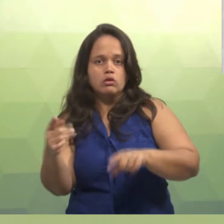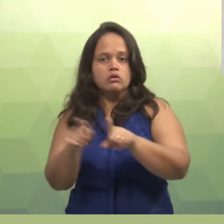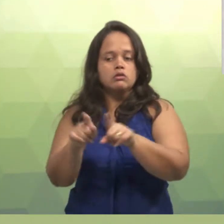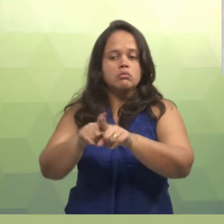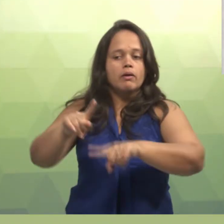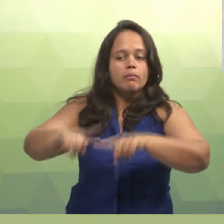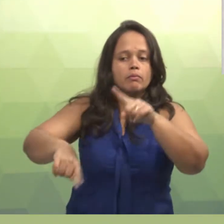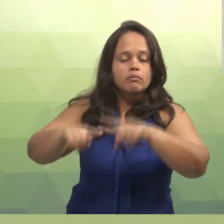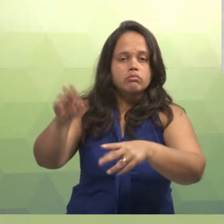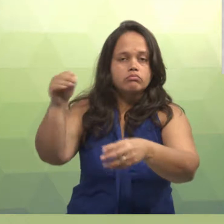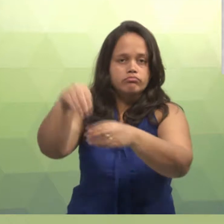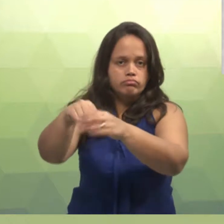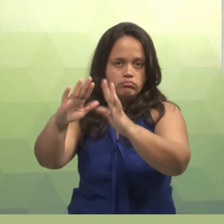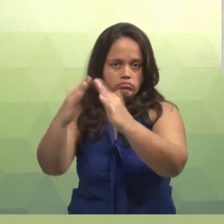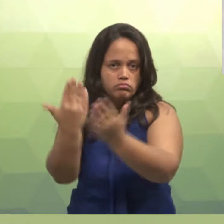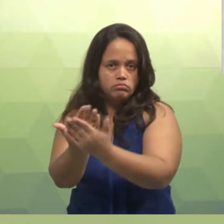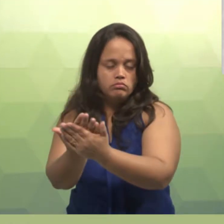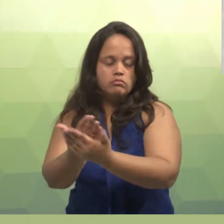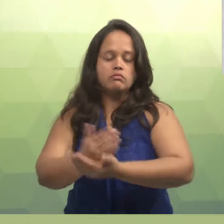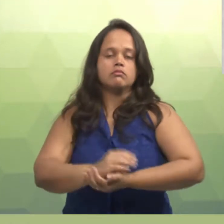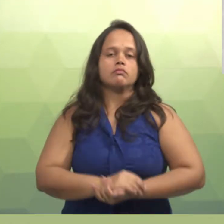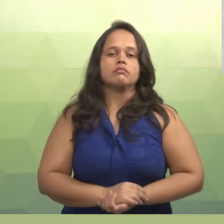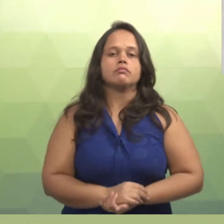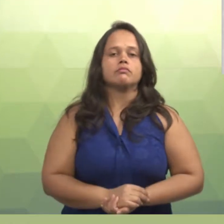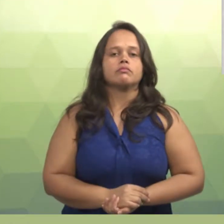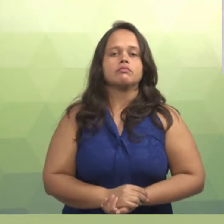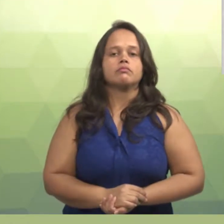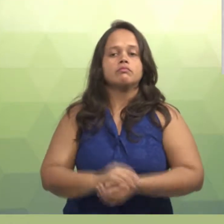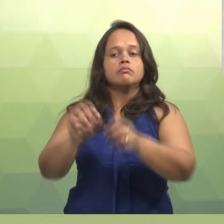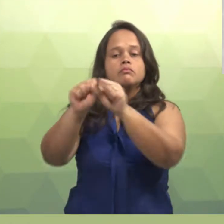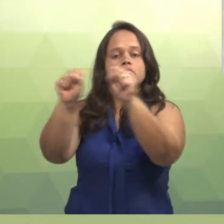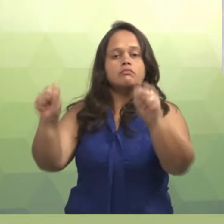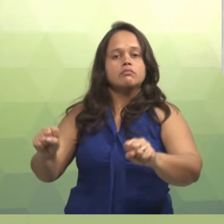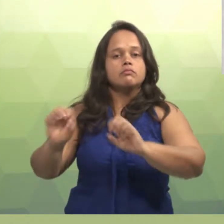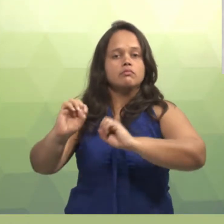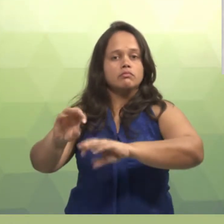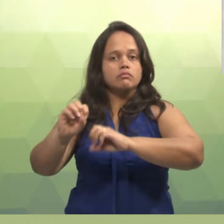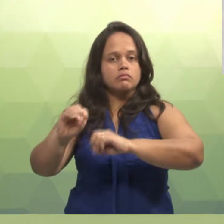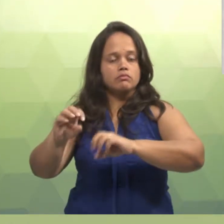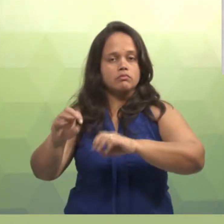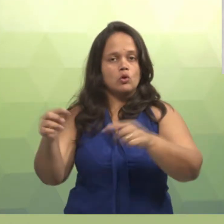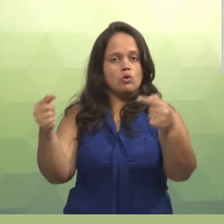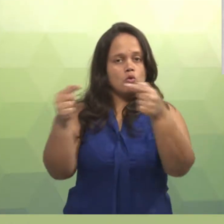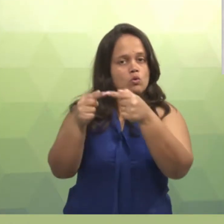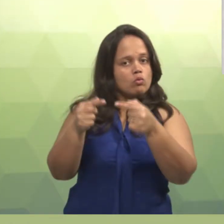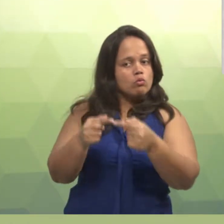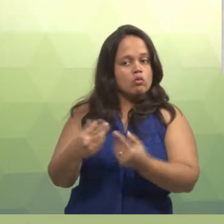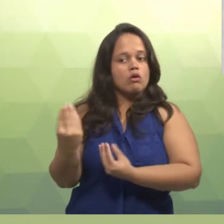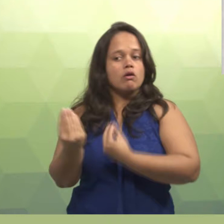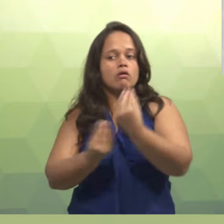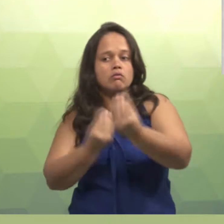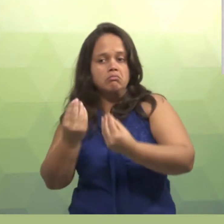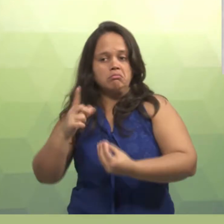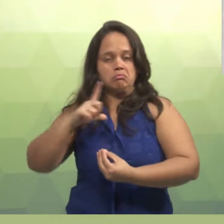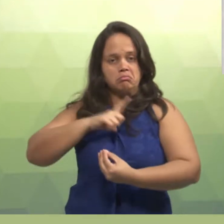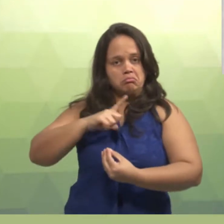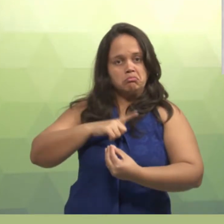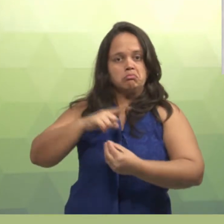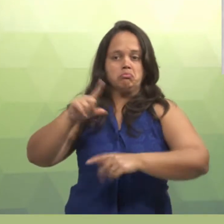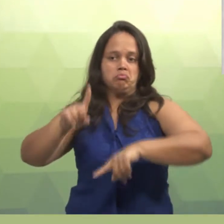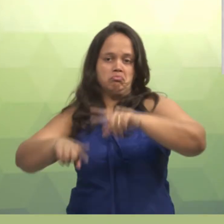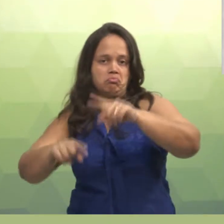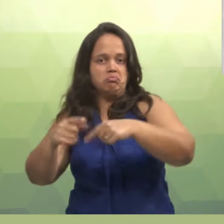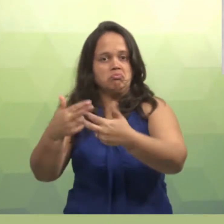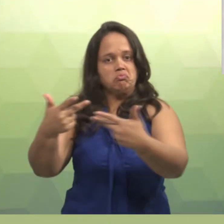as condições materiais do estabelecimento. Cabe ao respectivo sistema de ensino, de acordo com as